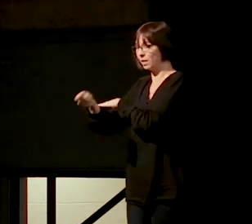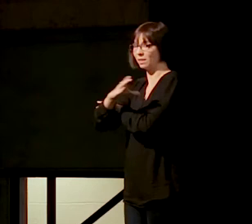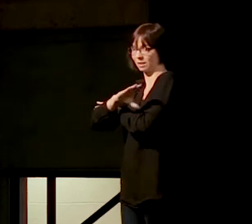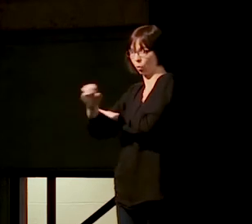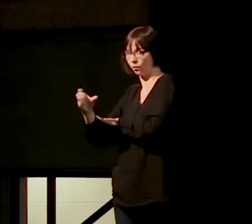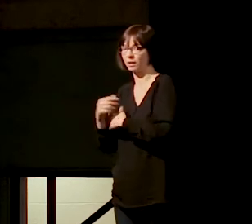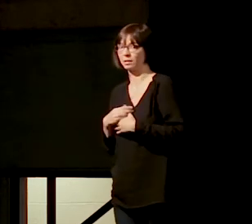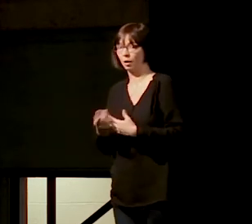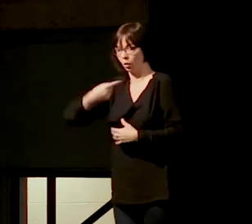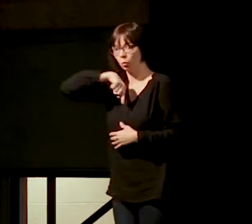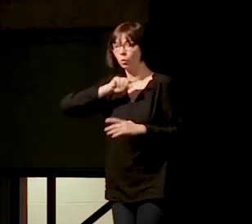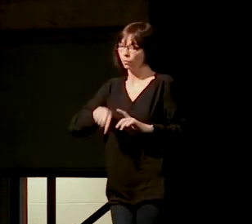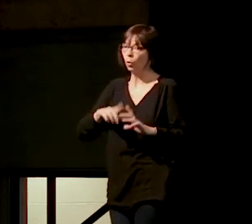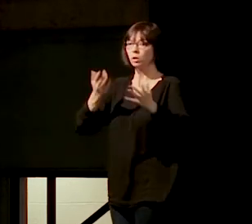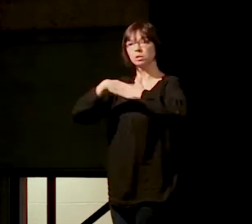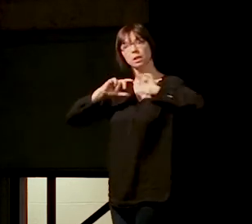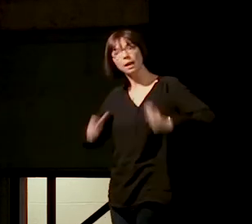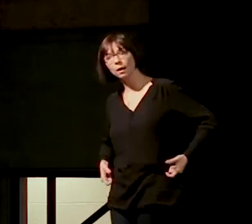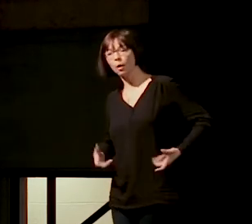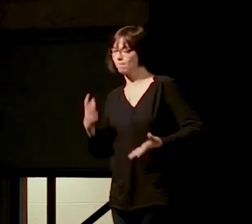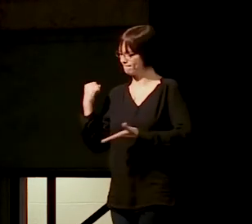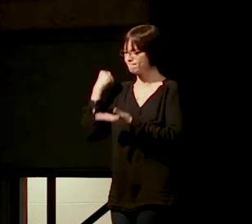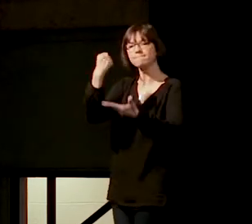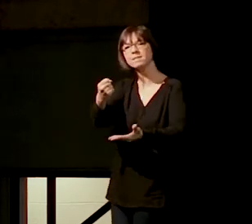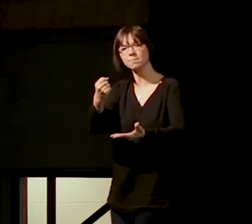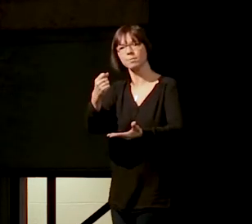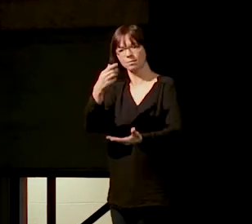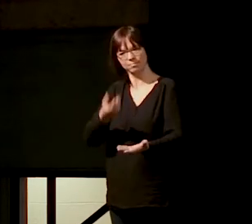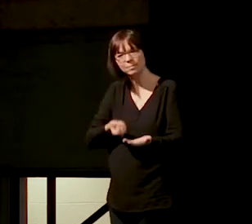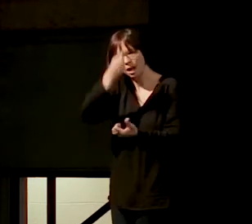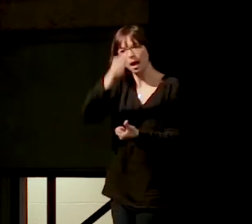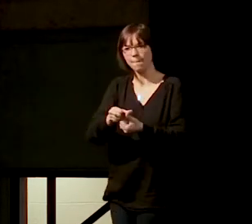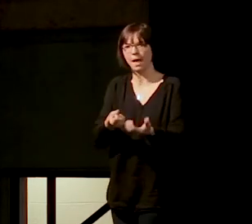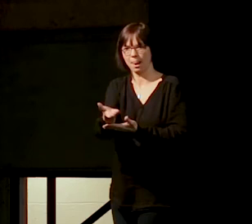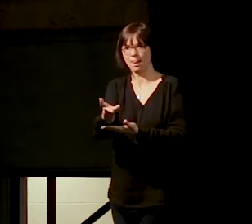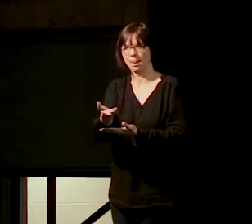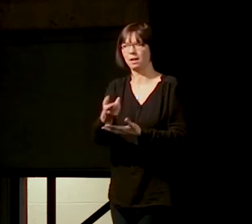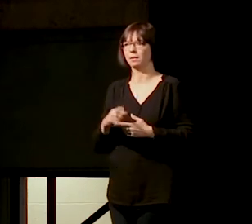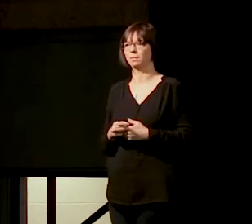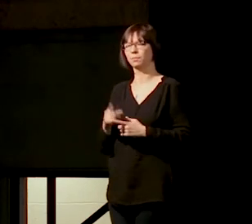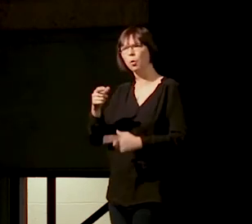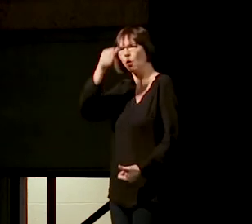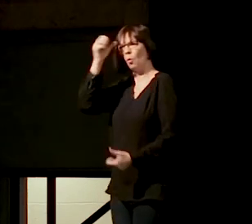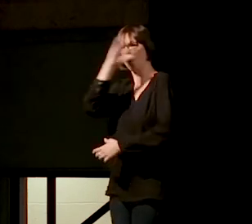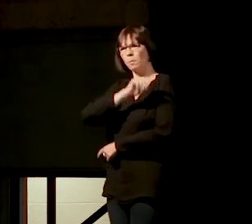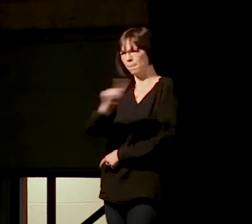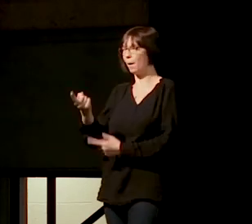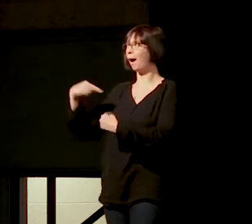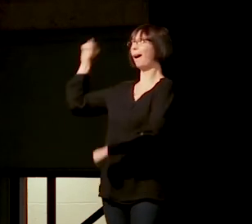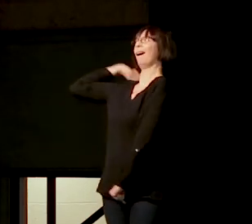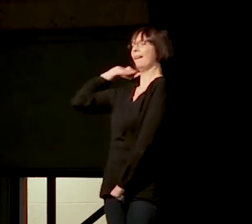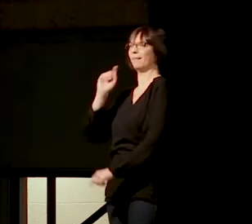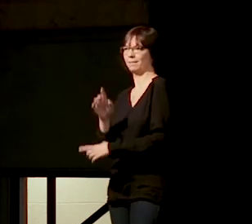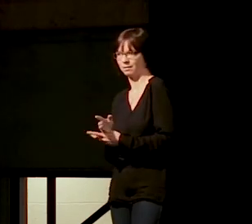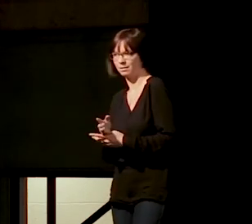nos écoles, en échanger, l'illustrer et pointer dans l'actualité ce qui nous ramène à cette période. N'oublions pas